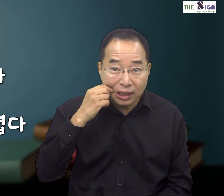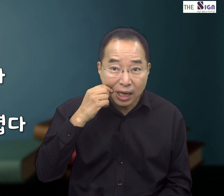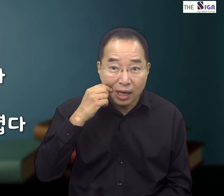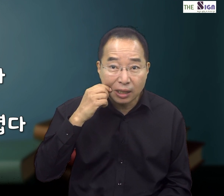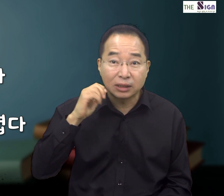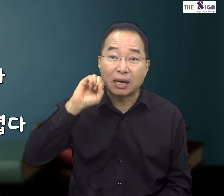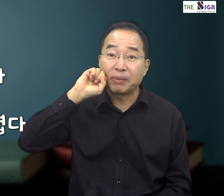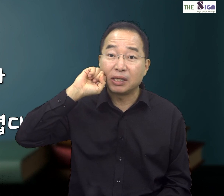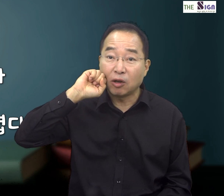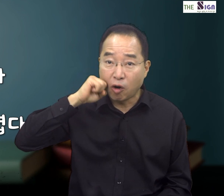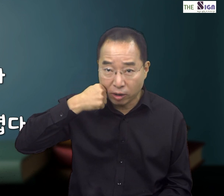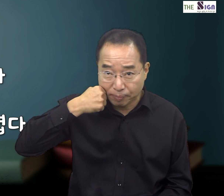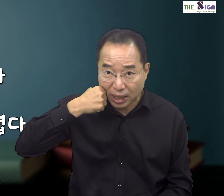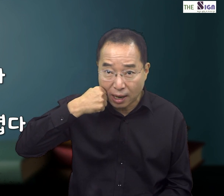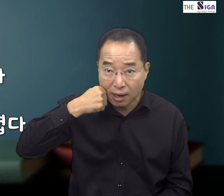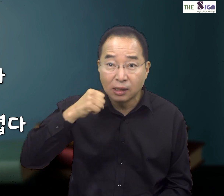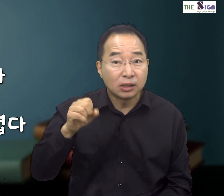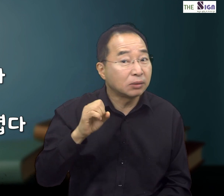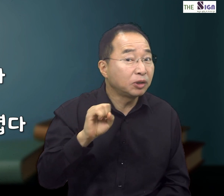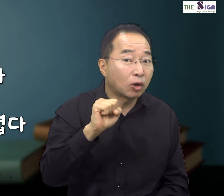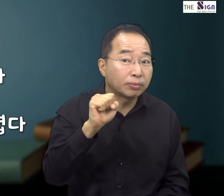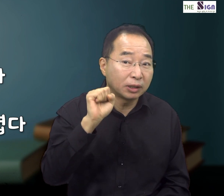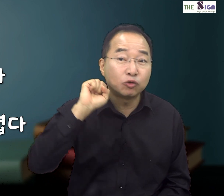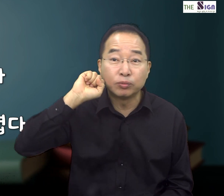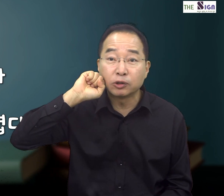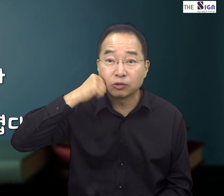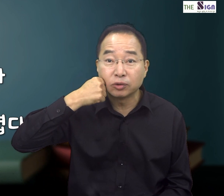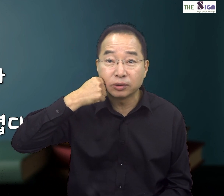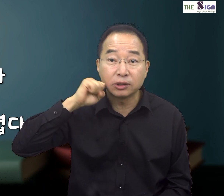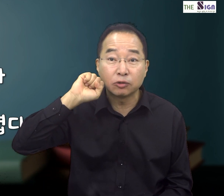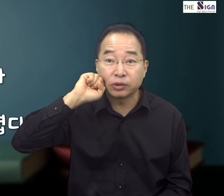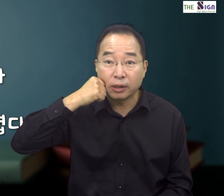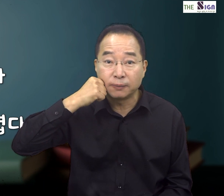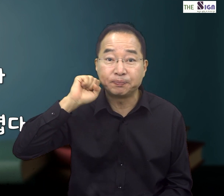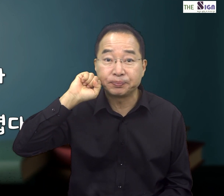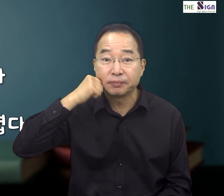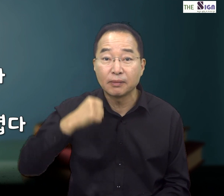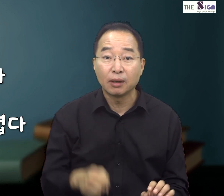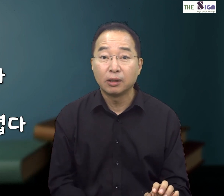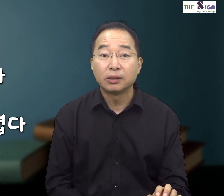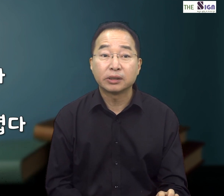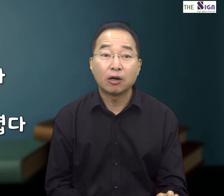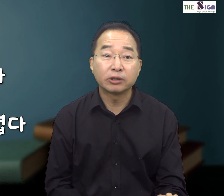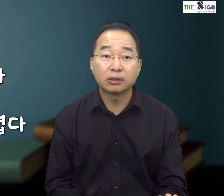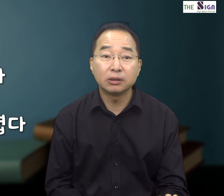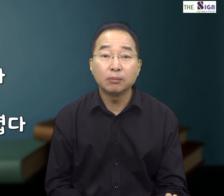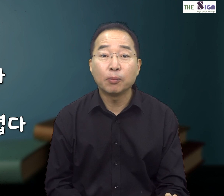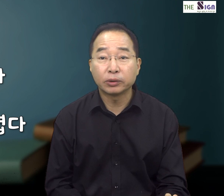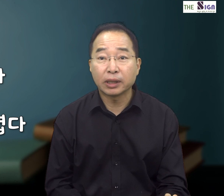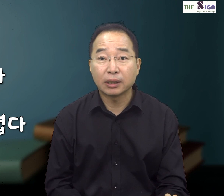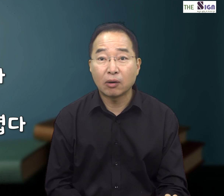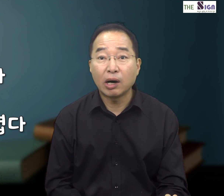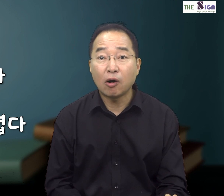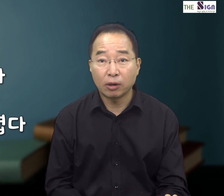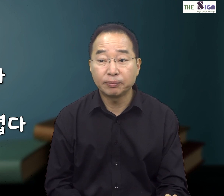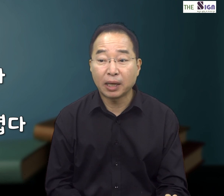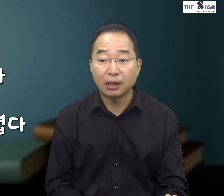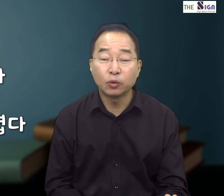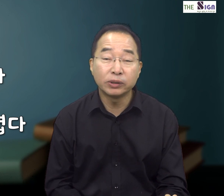못하다, 그 다음에 이게 어렵다. 지금 이제 어렵다는 주먹 쥐고 쓰셔도 돼요. 자, 어쨌든 못하다와 어렵다라는 동작이